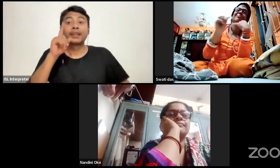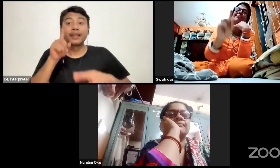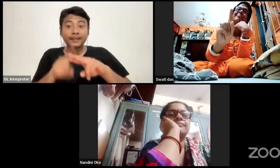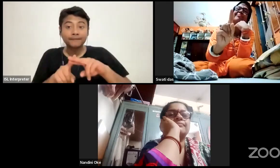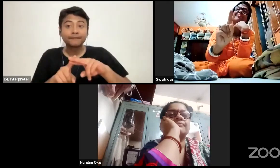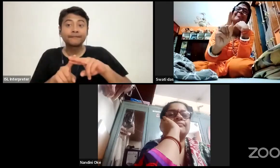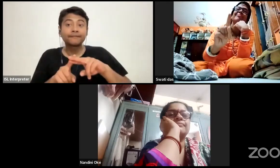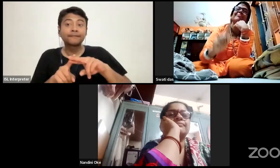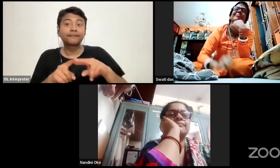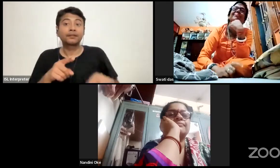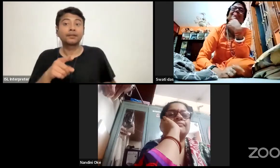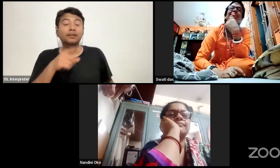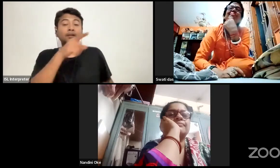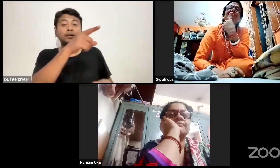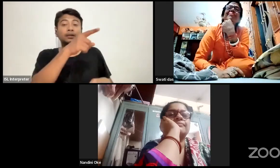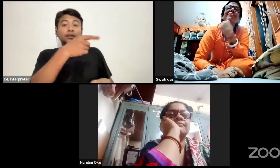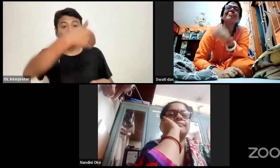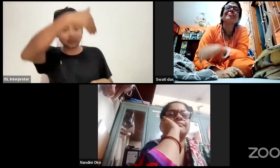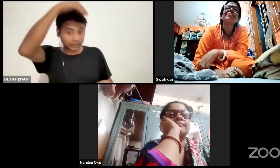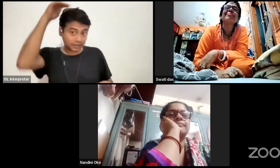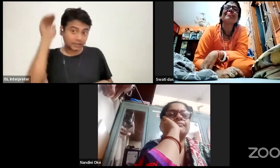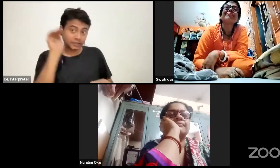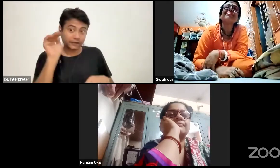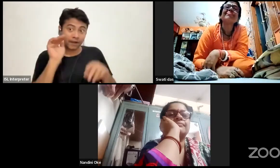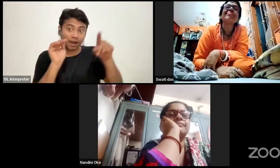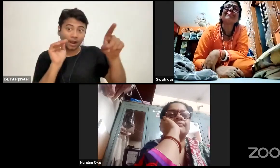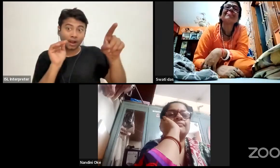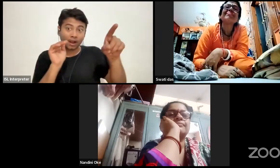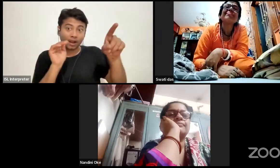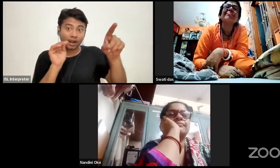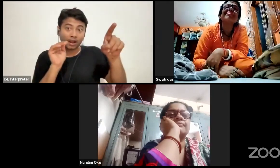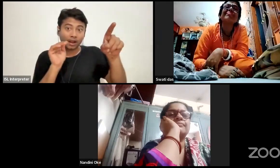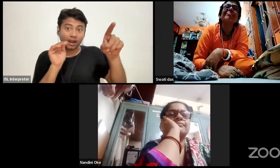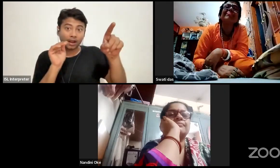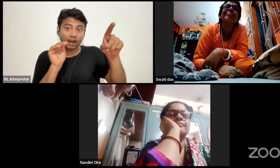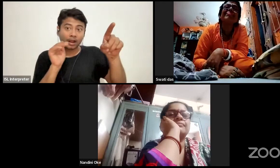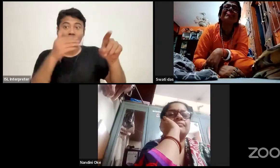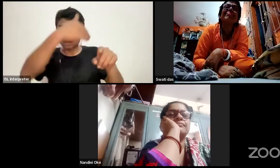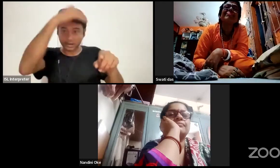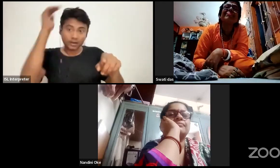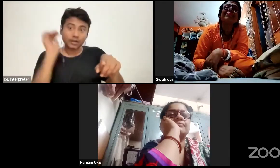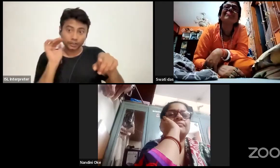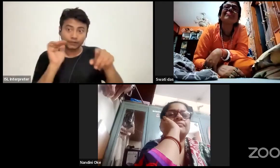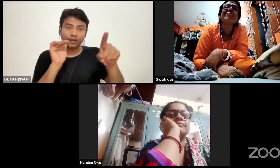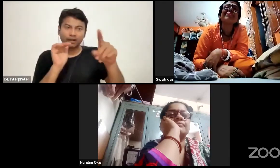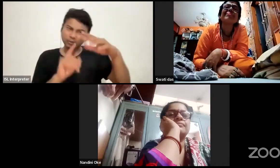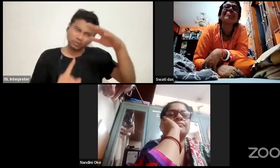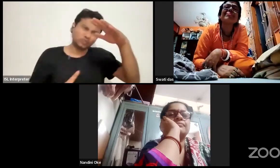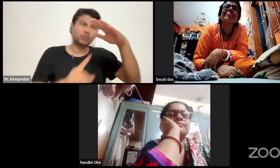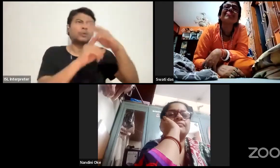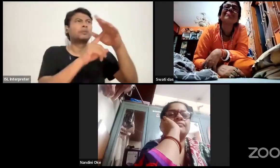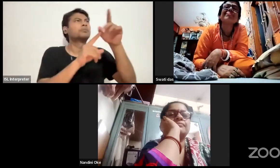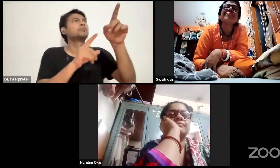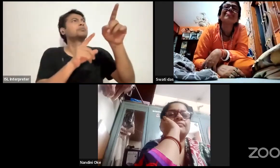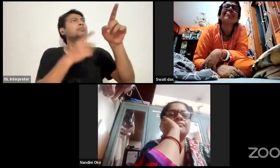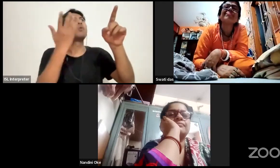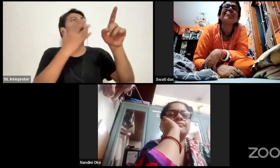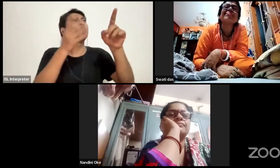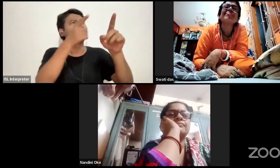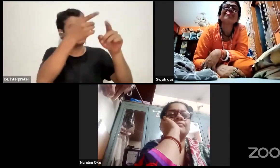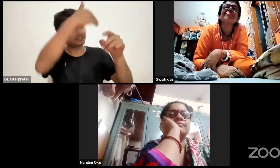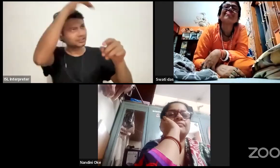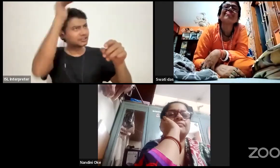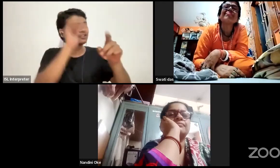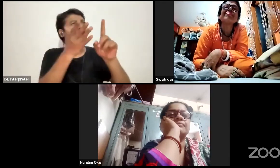वो भगवान कृष्ण से ही निकले हैं, भगवान कृष्ण का ही एक अंश है, इसीलिए वो सुप्रीम है, तो